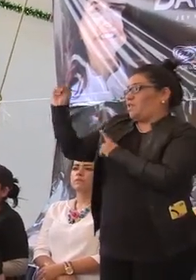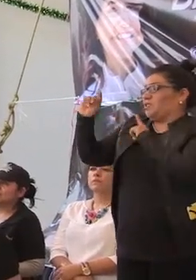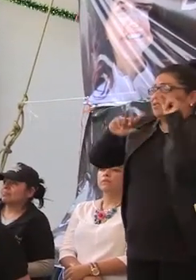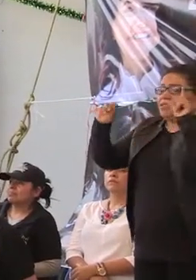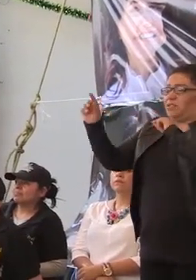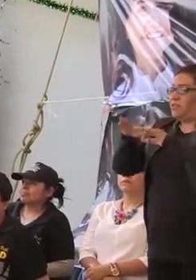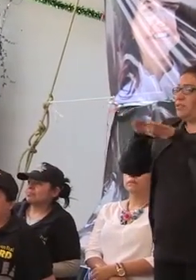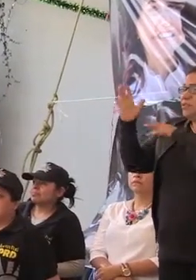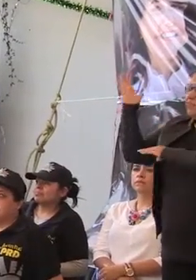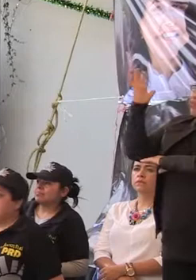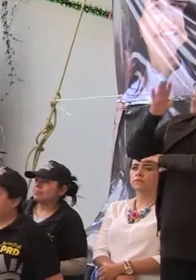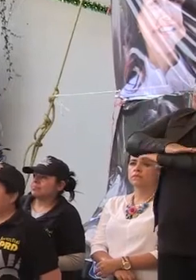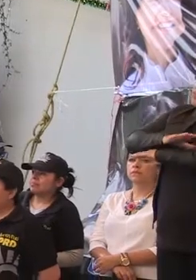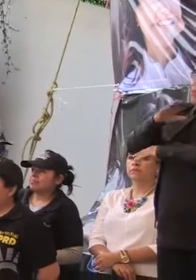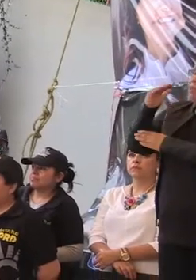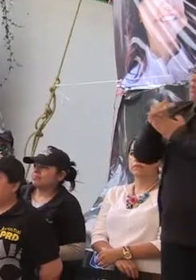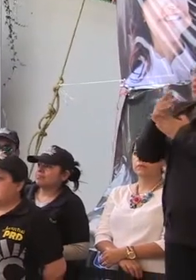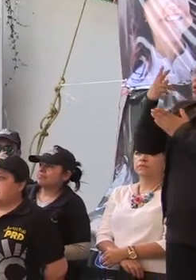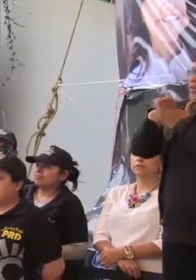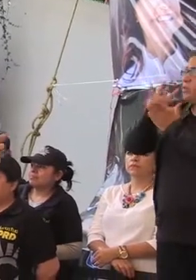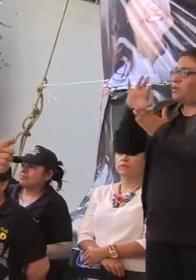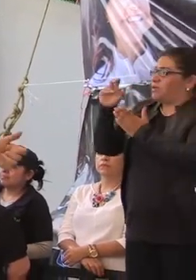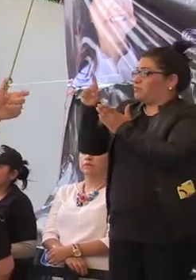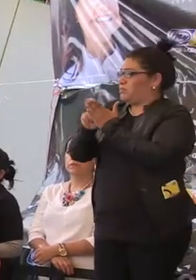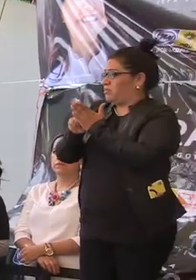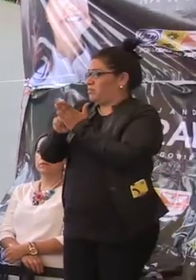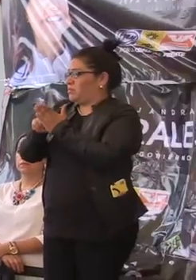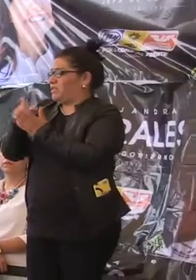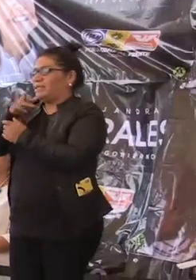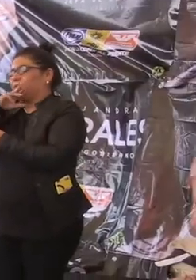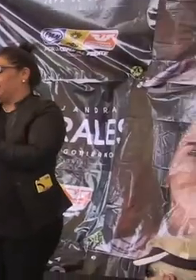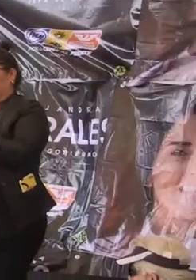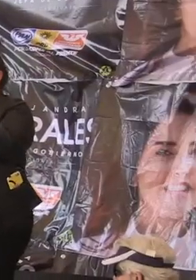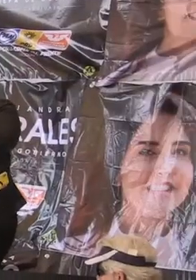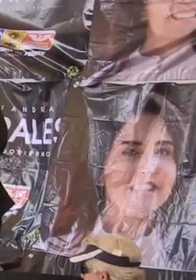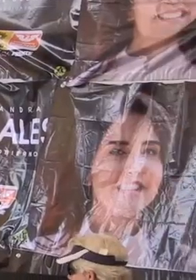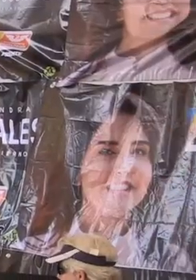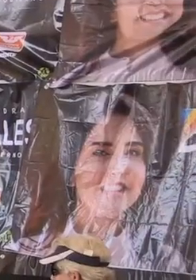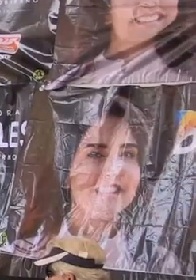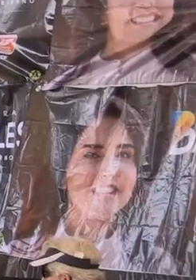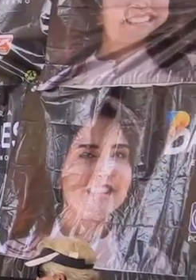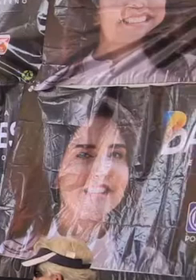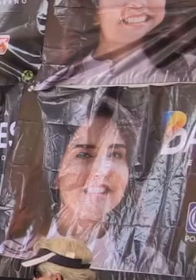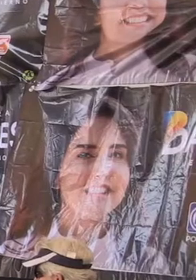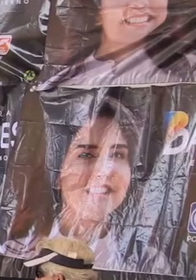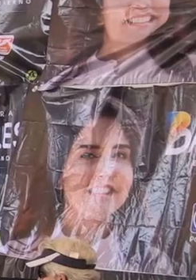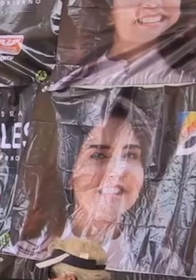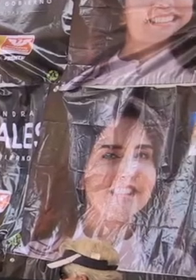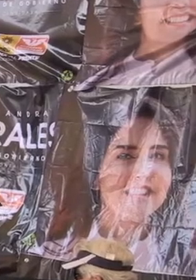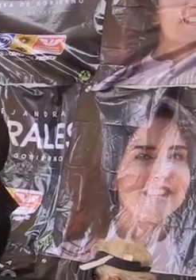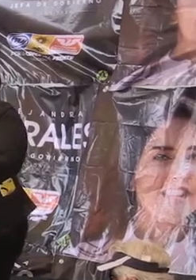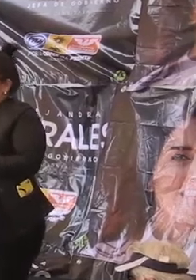a trabajar todo el día por menos de 2.500 pesos. Preferimos que se queden en su casa, que le echen ojo a los